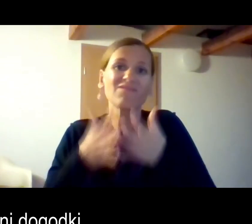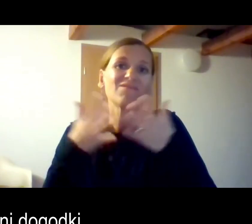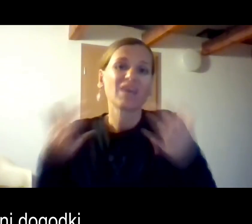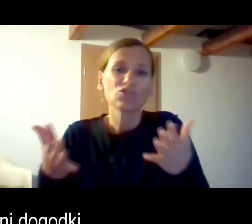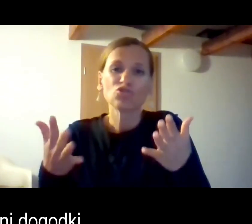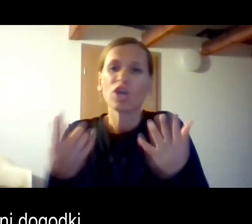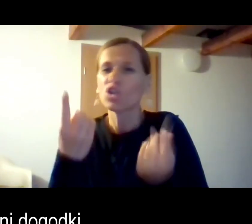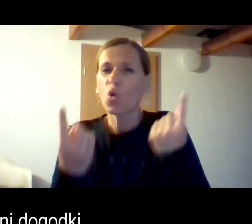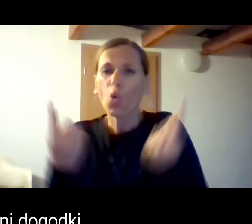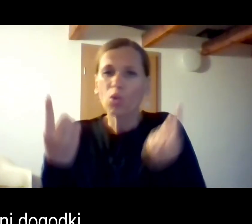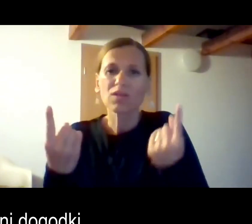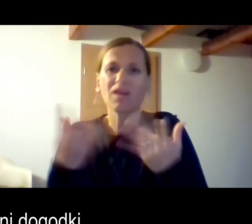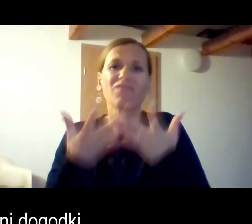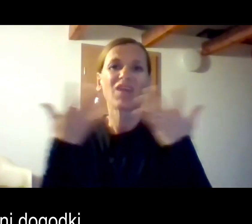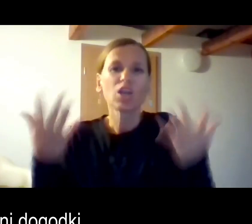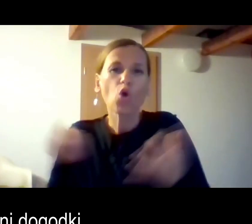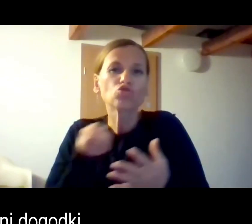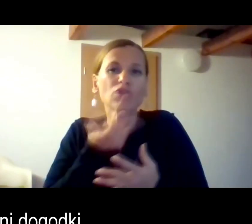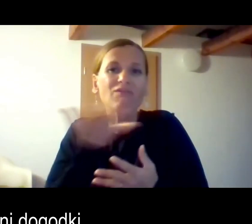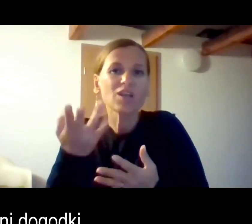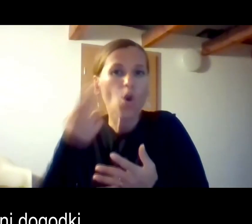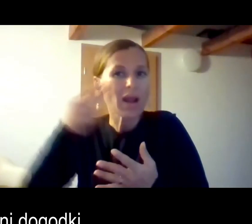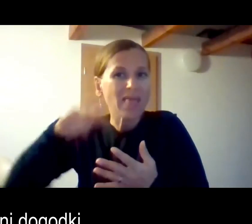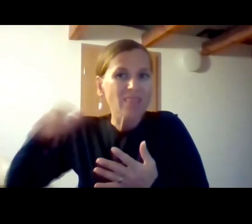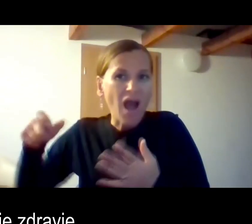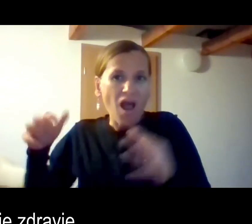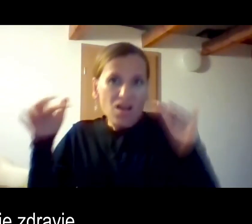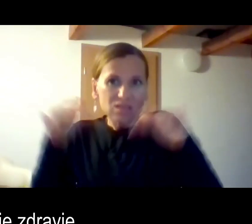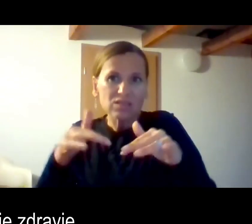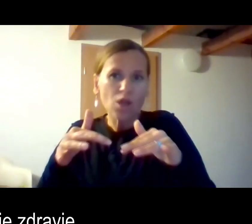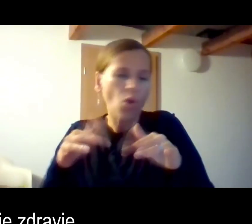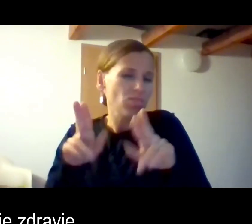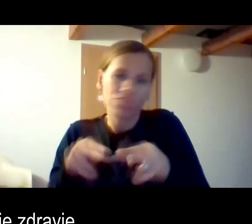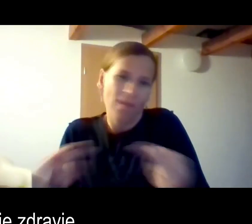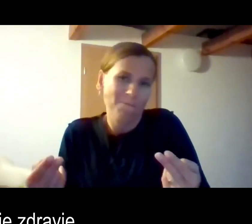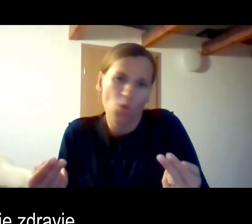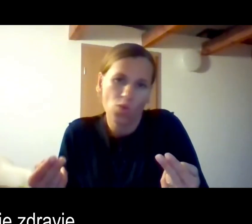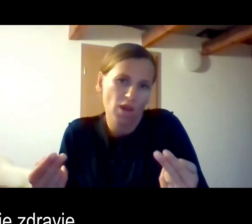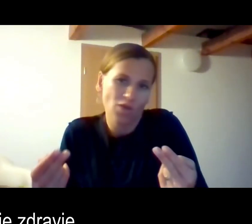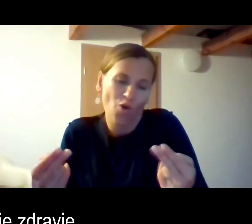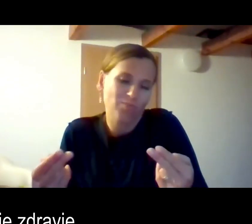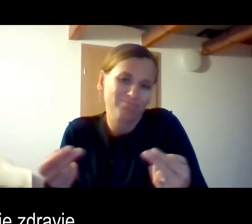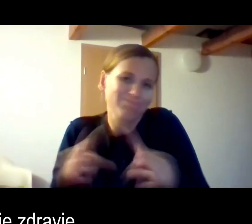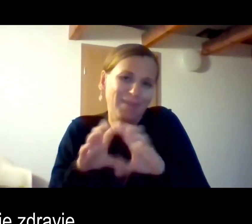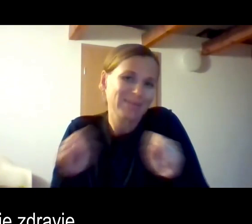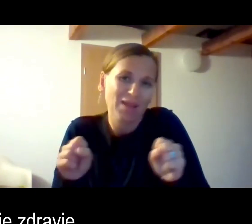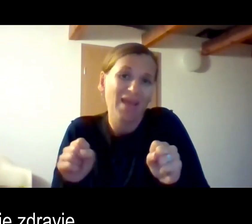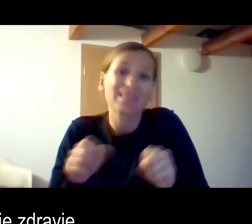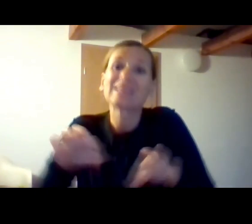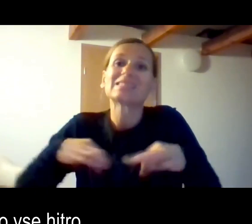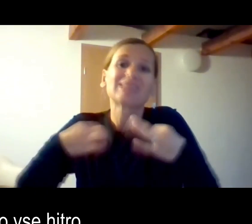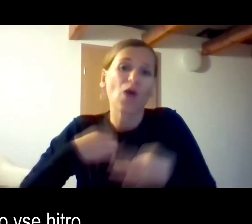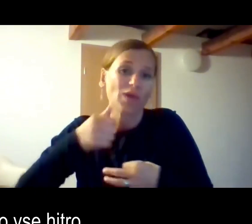večjim številom gledalcev ne morejo biti izpeljani. Saj je zdravje na prvem mestu